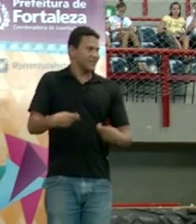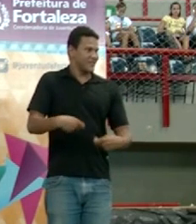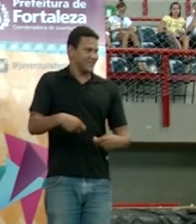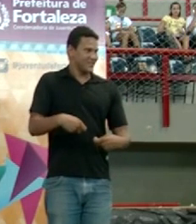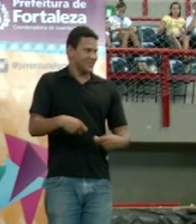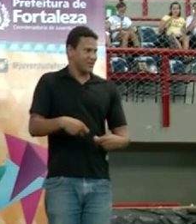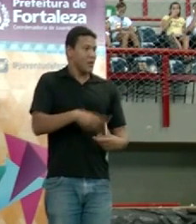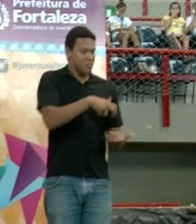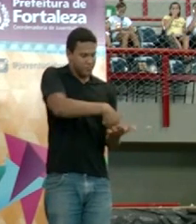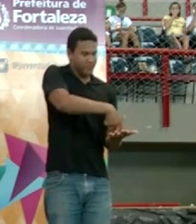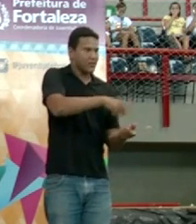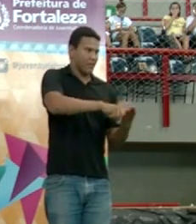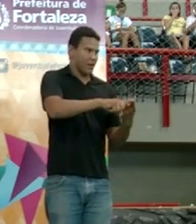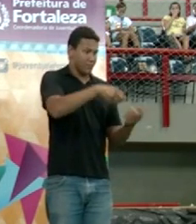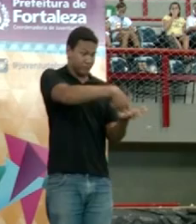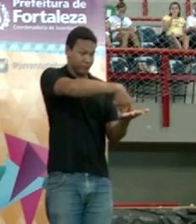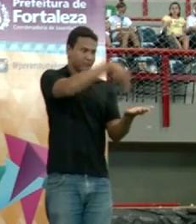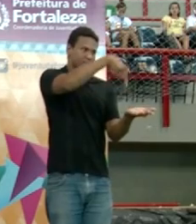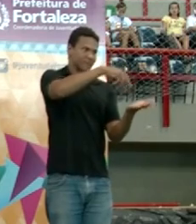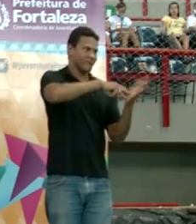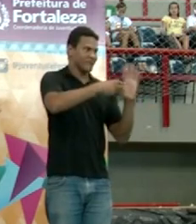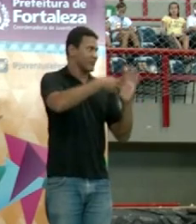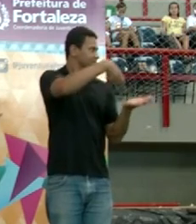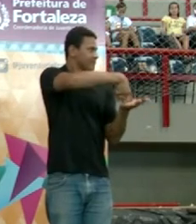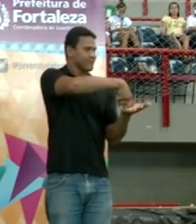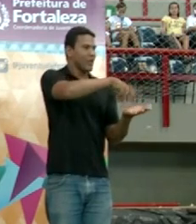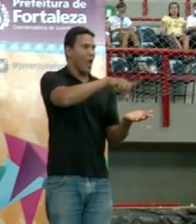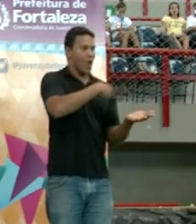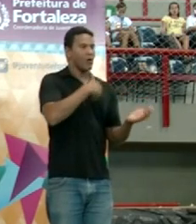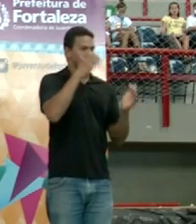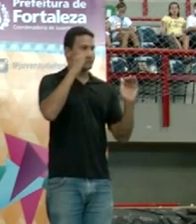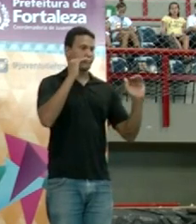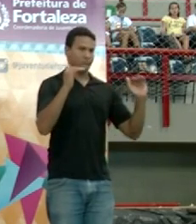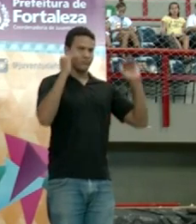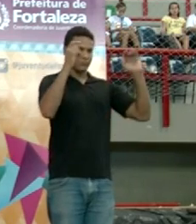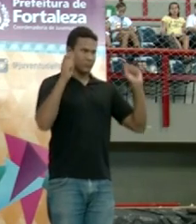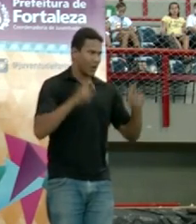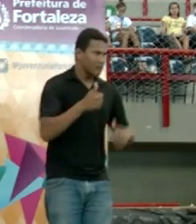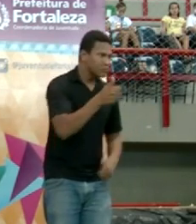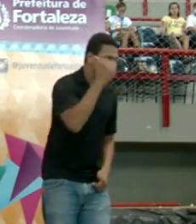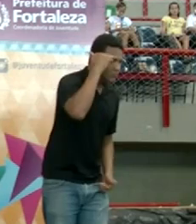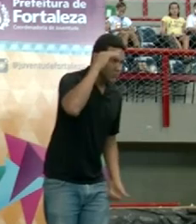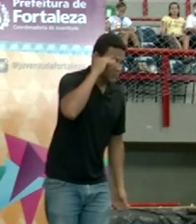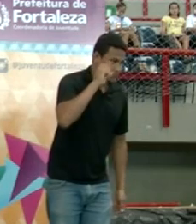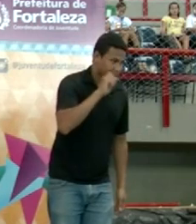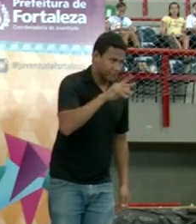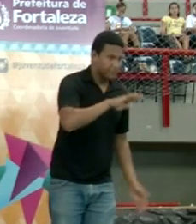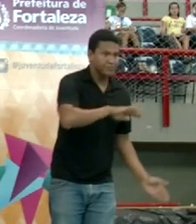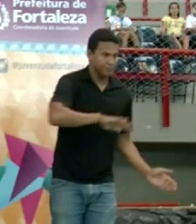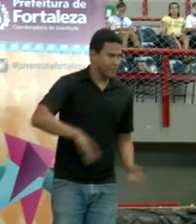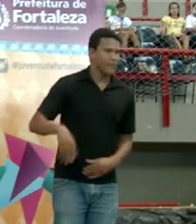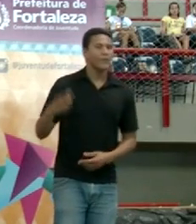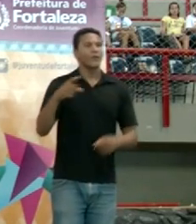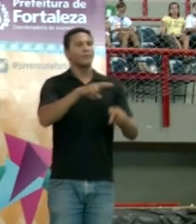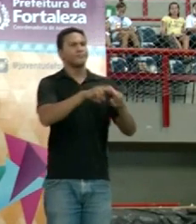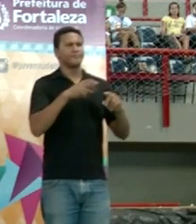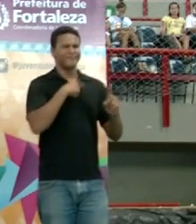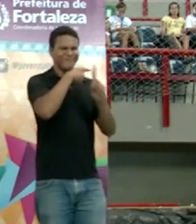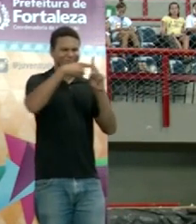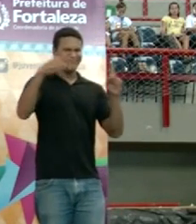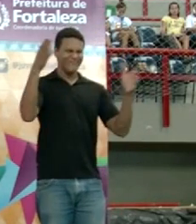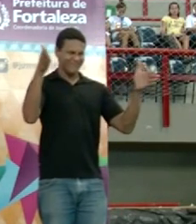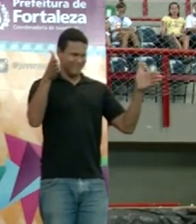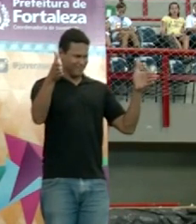minha autorização. Tá certo? Beleza? Então é o seguinte, essa Idade Média vai acontecer